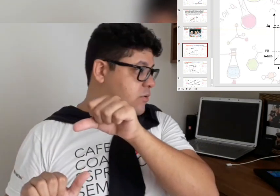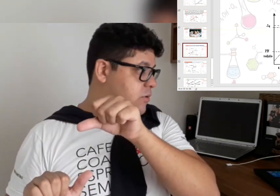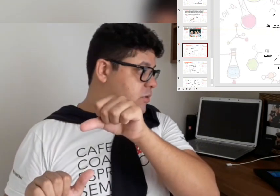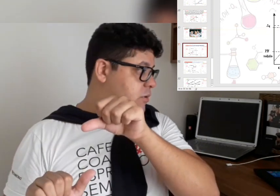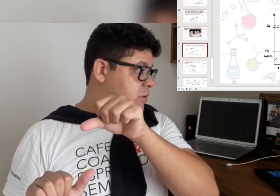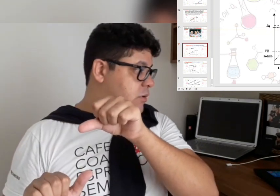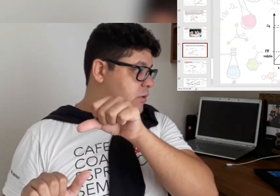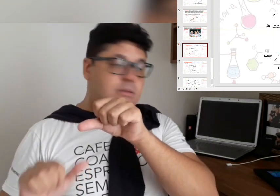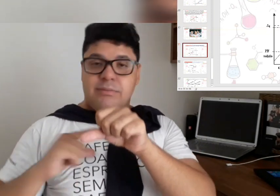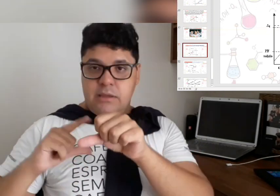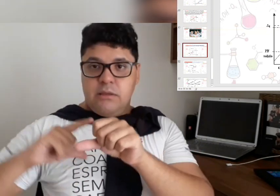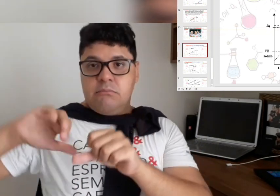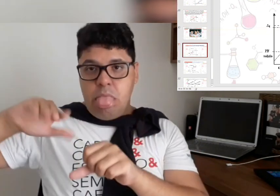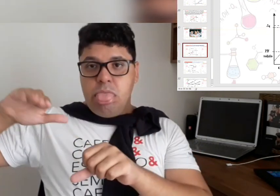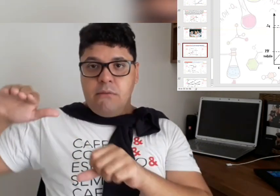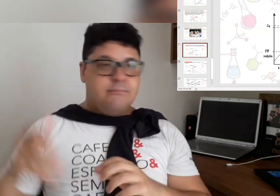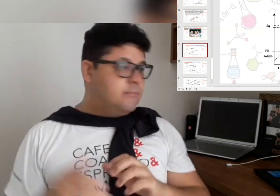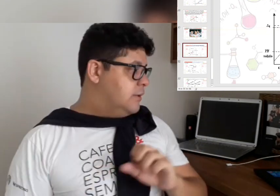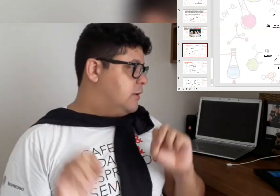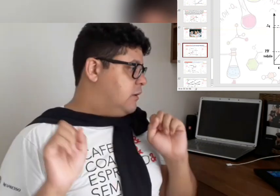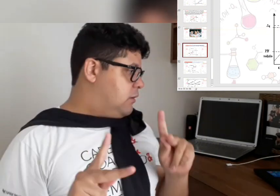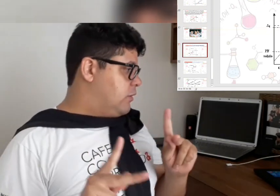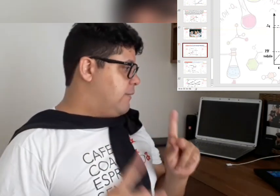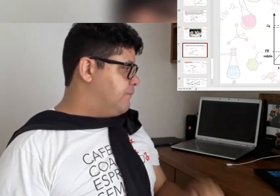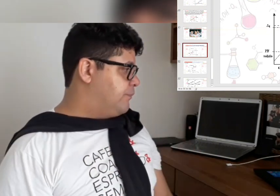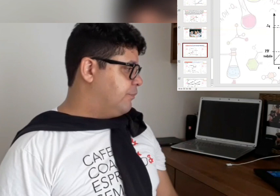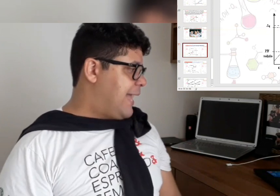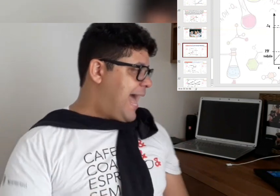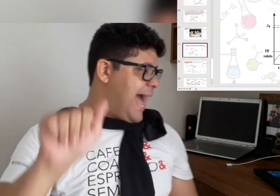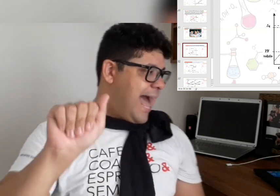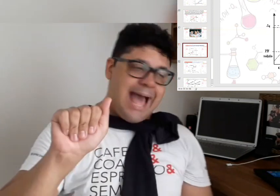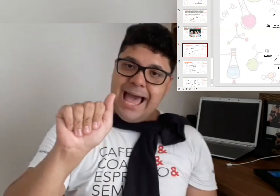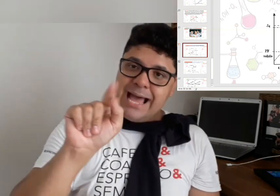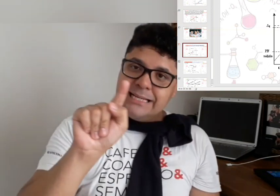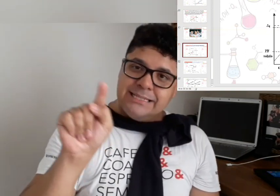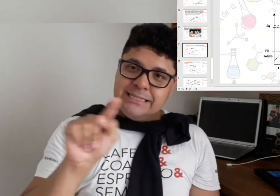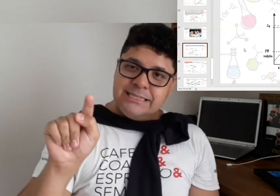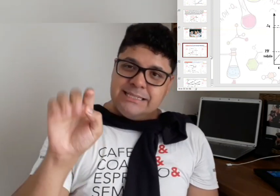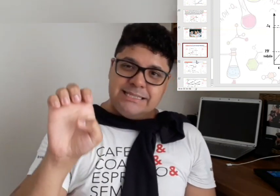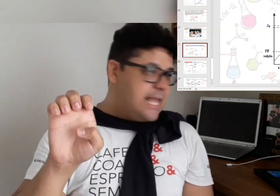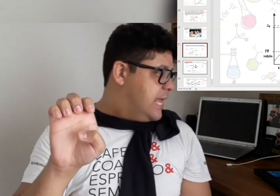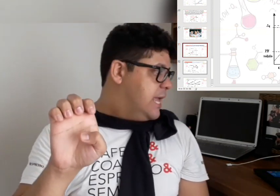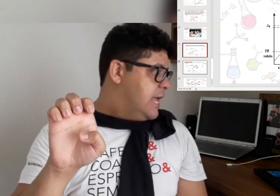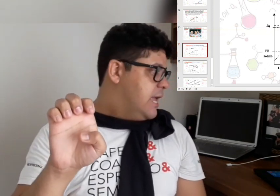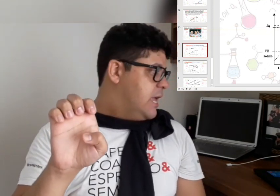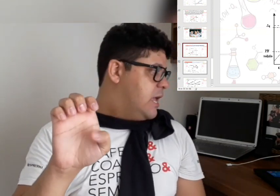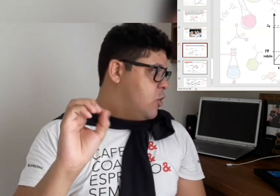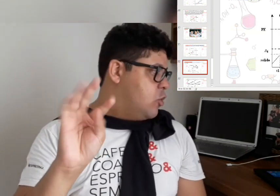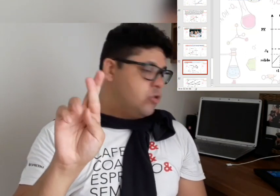fusão dela é bem definido. Agora, o ponto de ebulição, não. O ponto de ebulição, a variação,